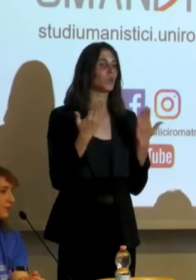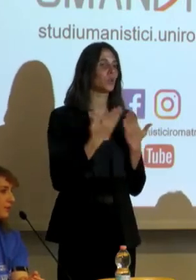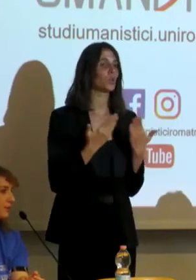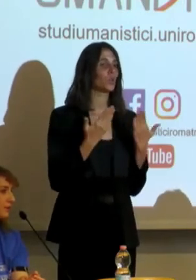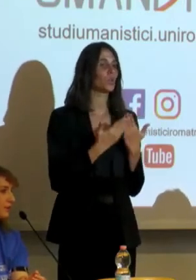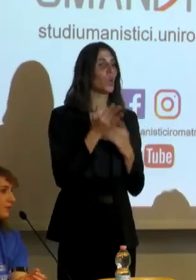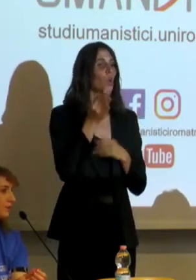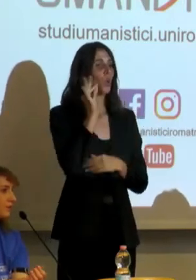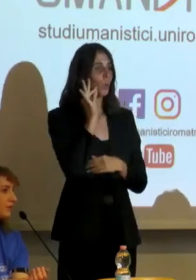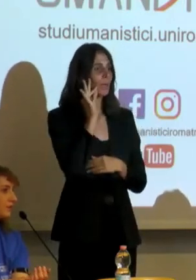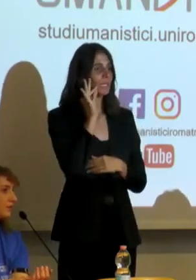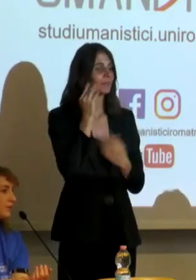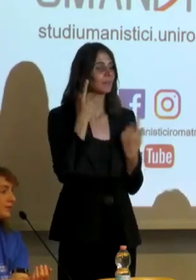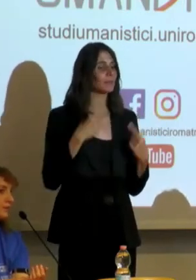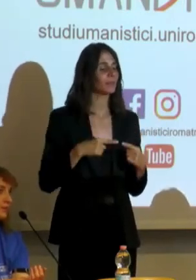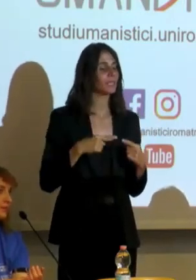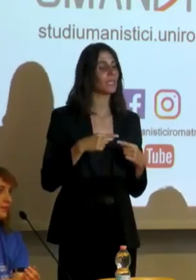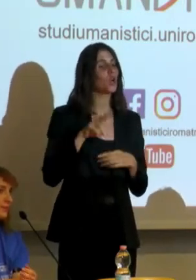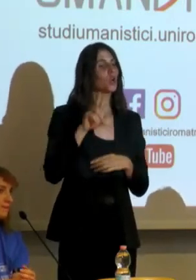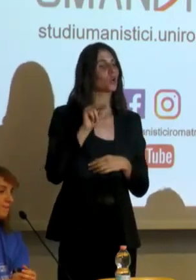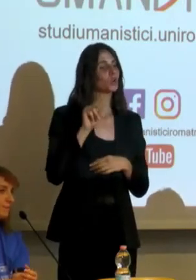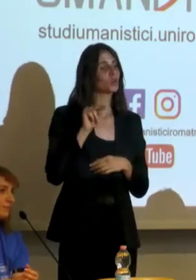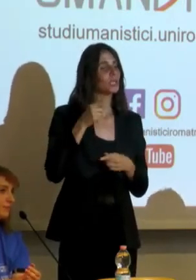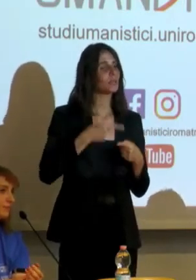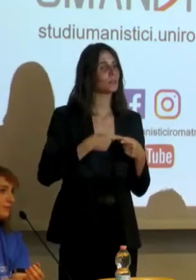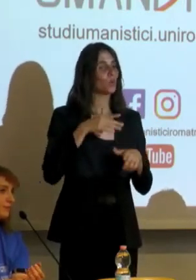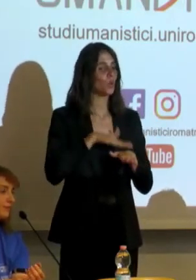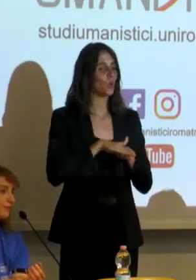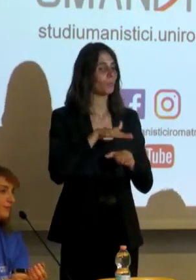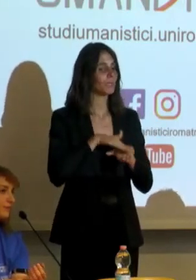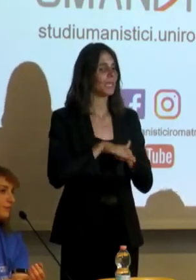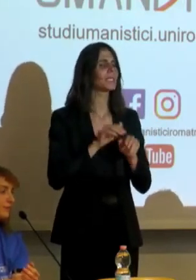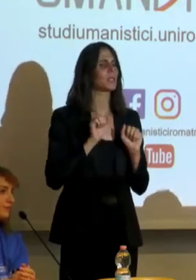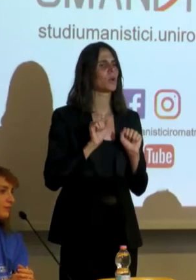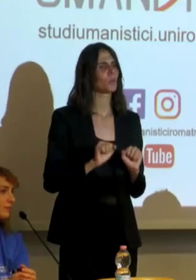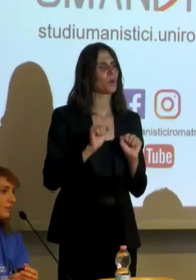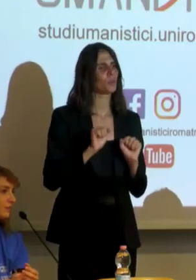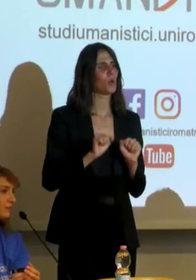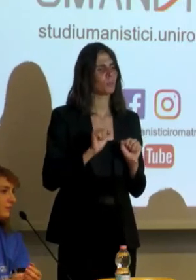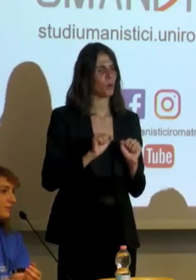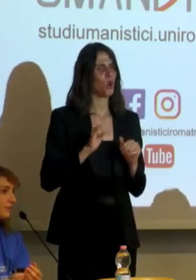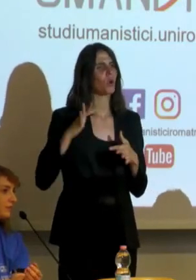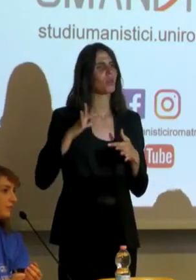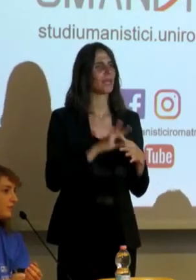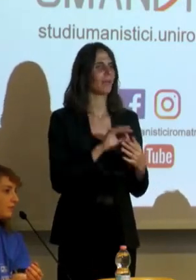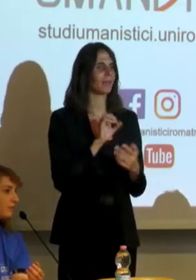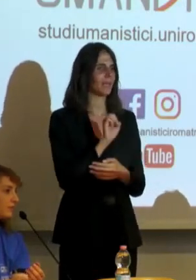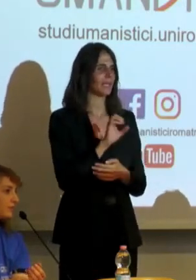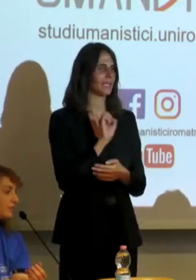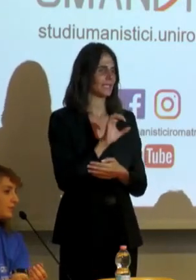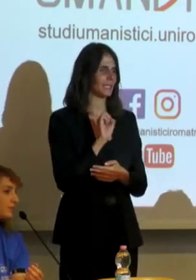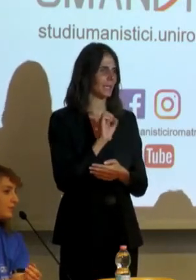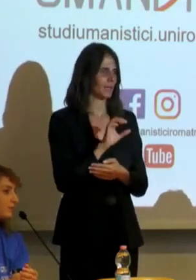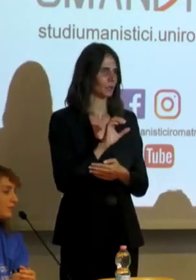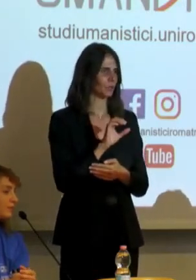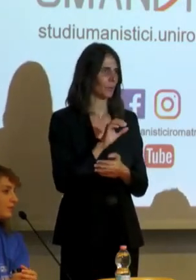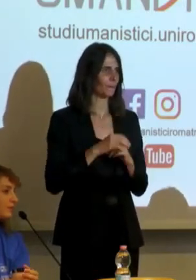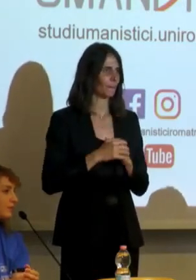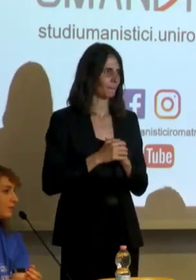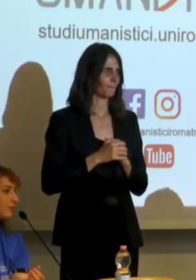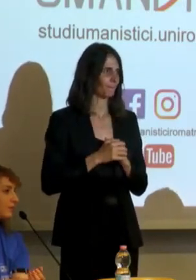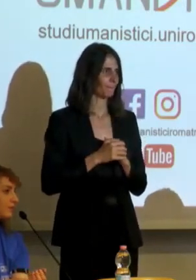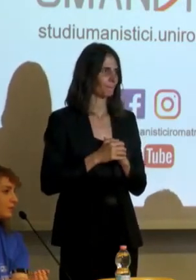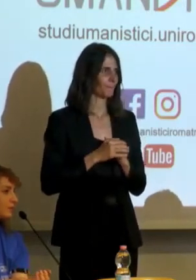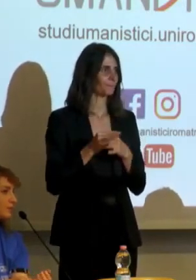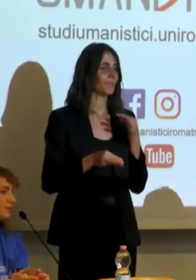serie di conoscenze, di competenze che certamente possono essere orientate all'insegnamento. Quindi le famiglie si aspettano che, nella peggiore